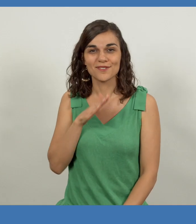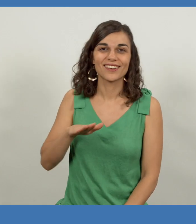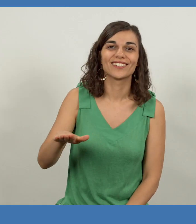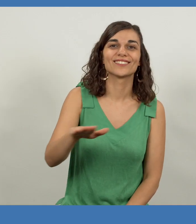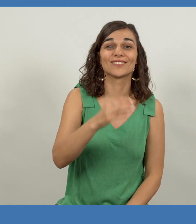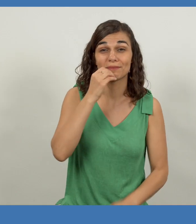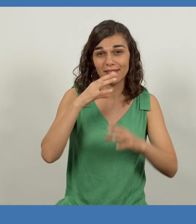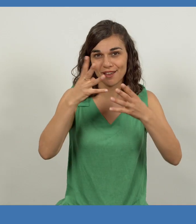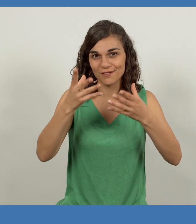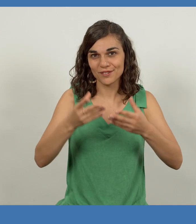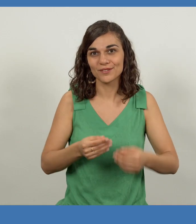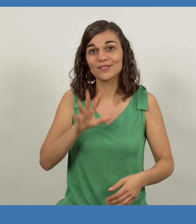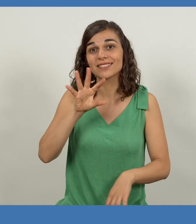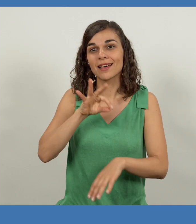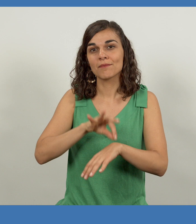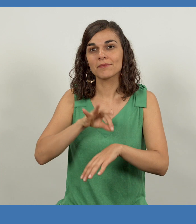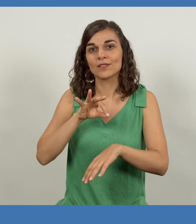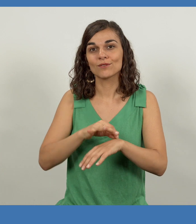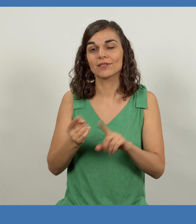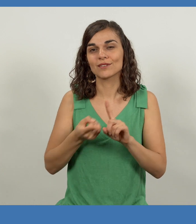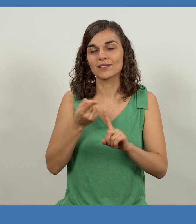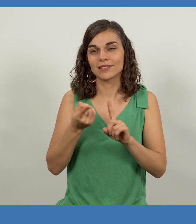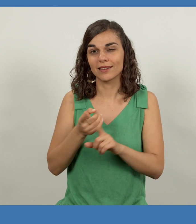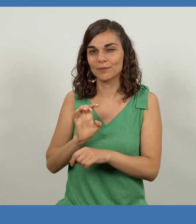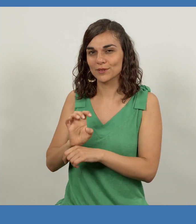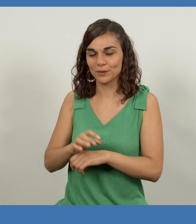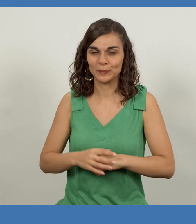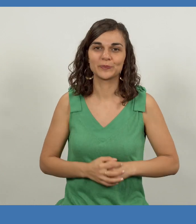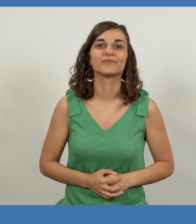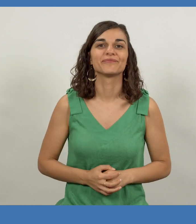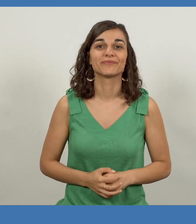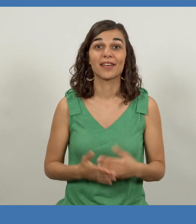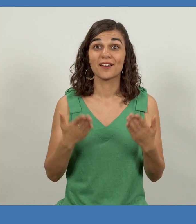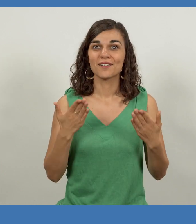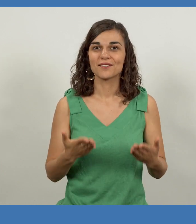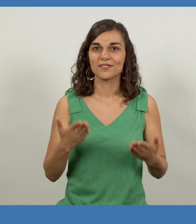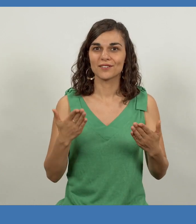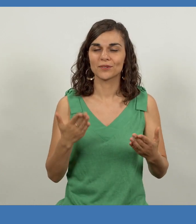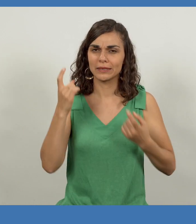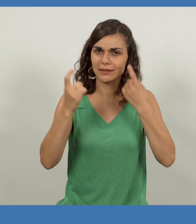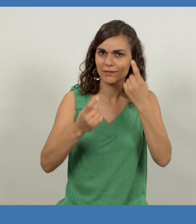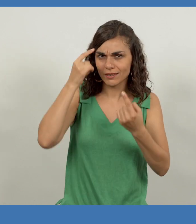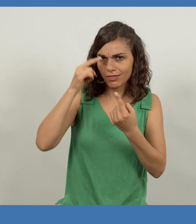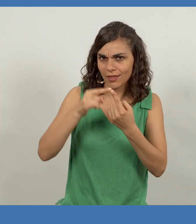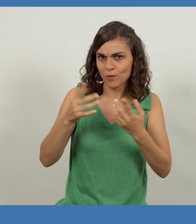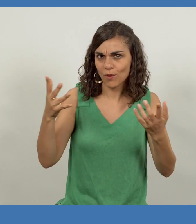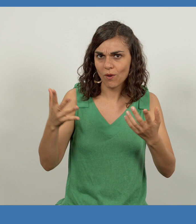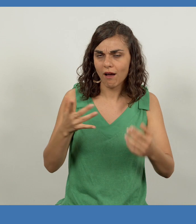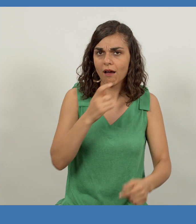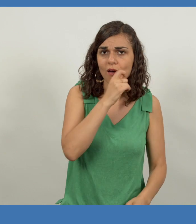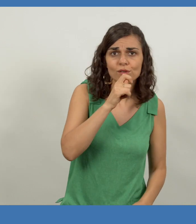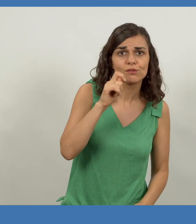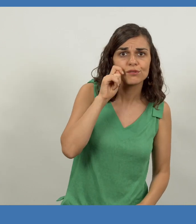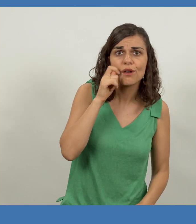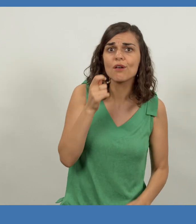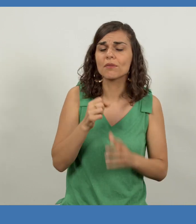Bonjour à tous, bienvenue dans les 5 minutes essentielles. Aujourd'hui, nous allons répondre à la question « Comment